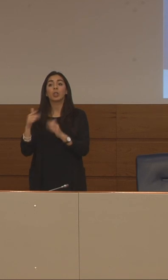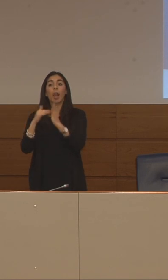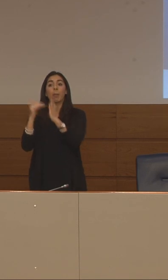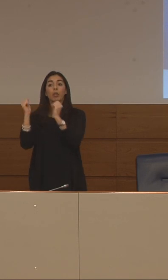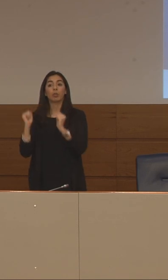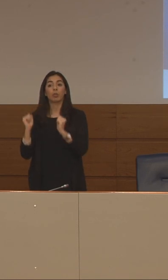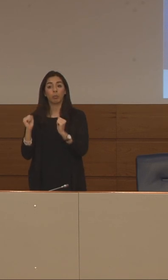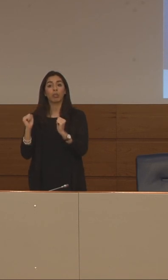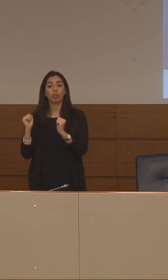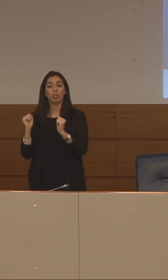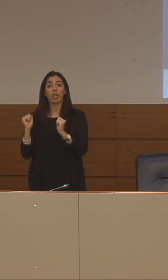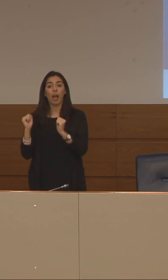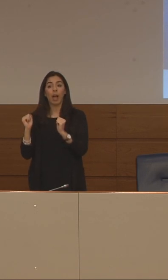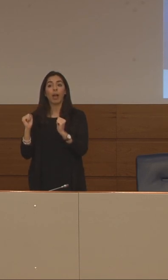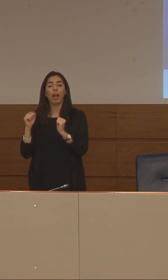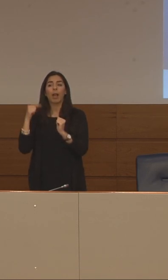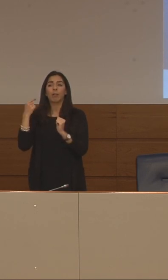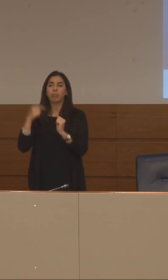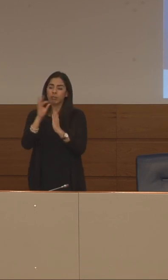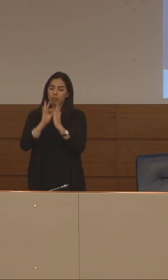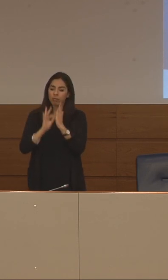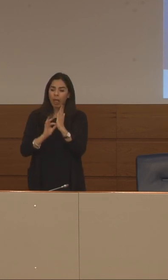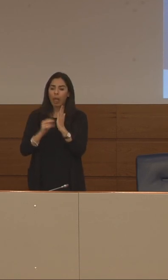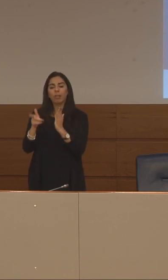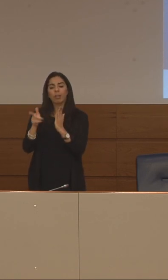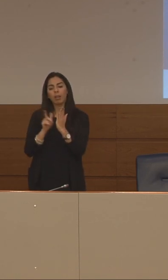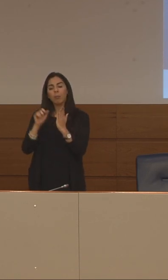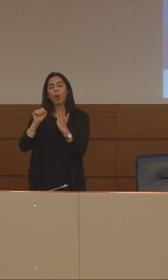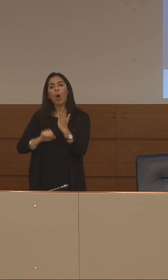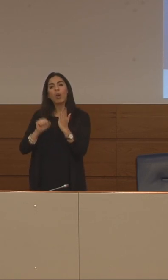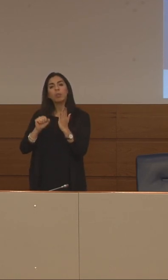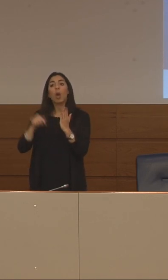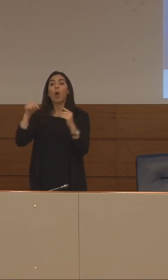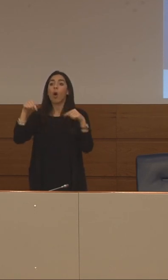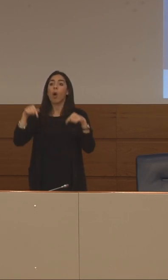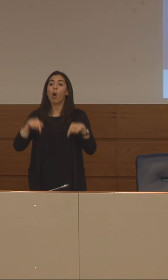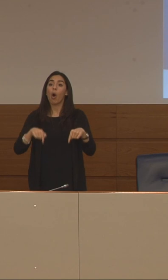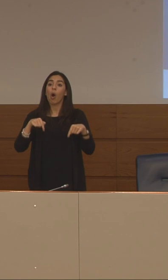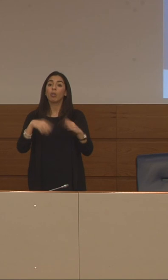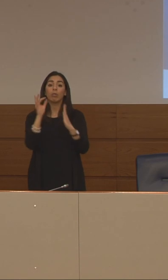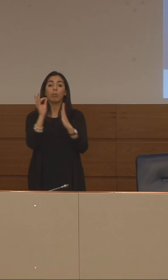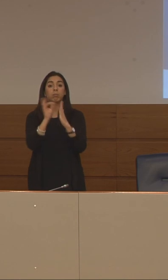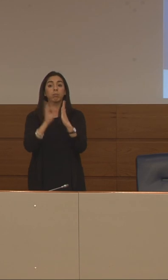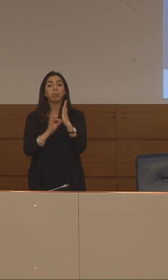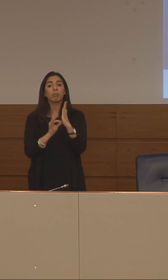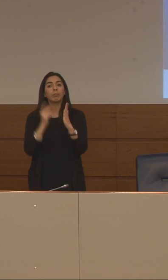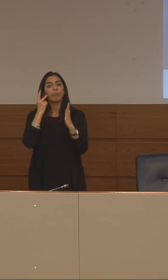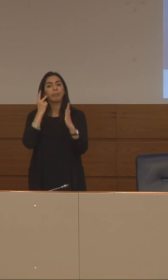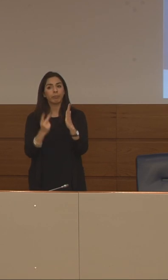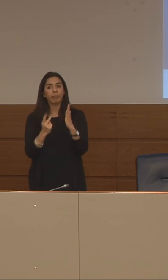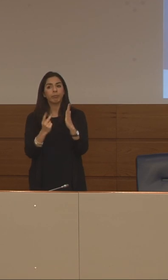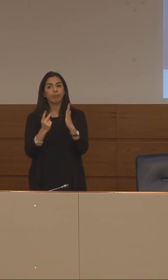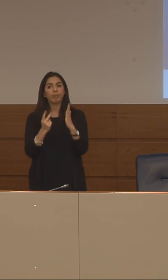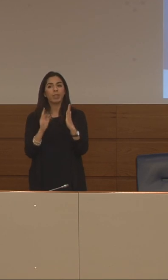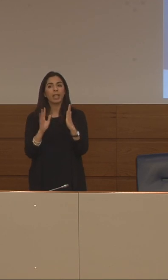hanno fatto sì che i dati di oggi possano apparire come un numero